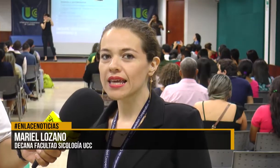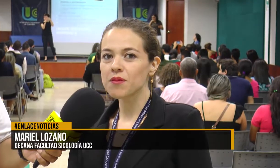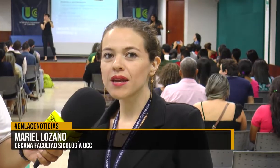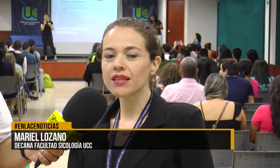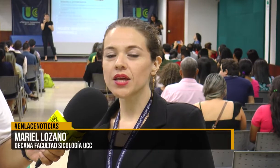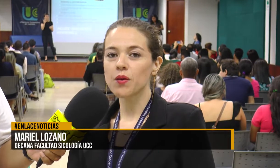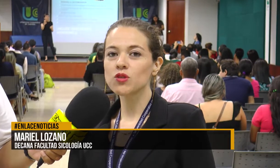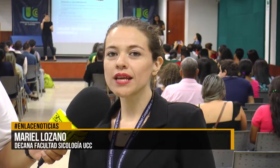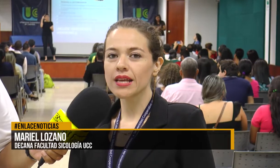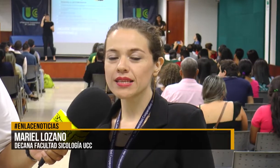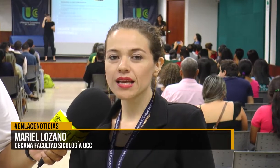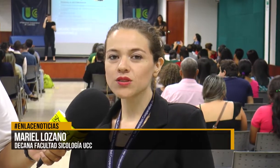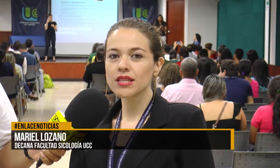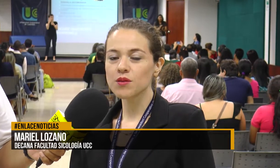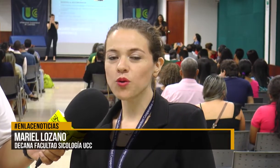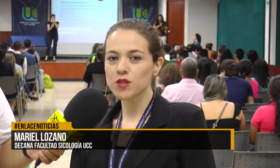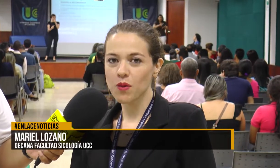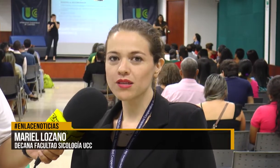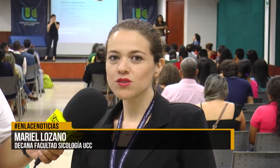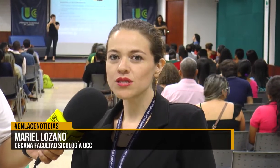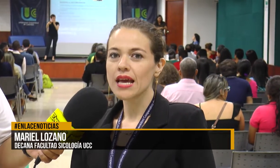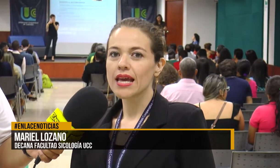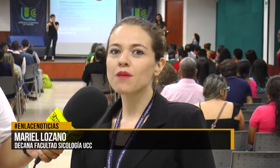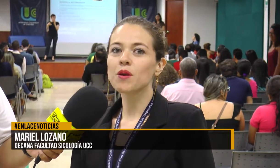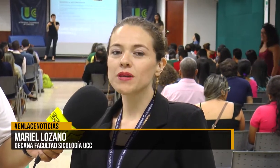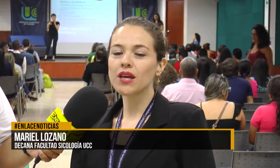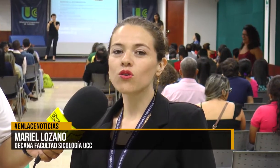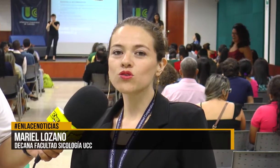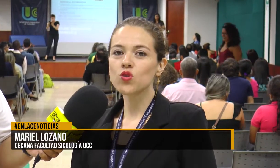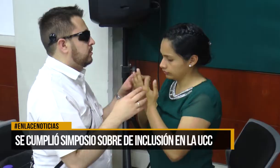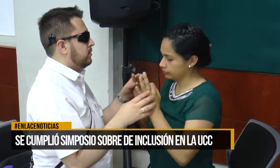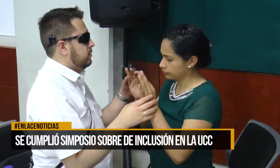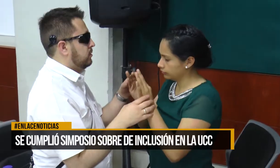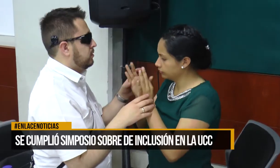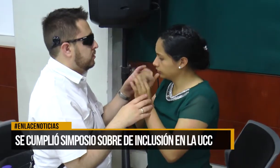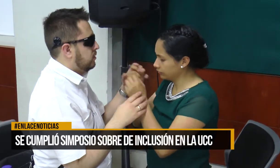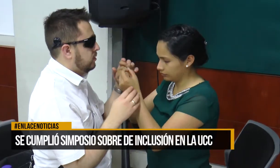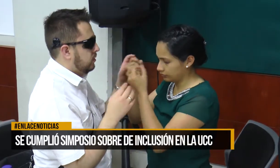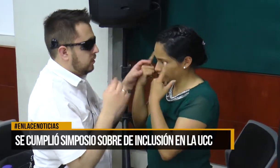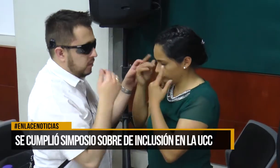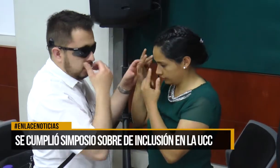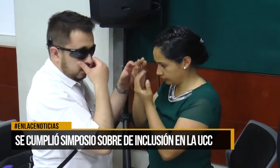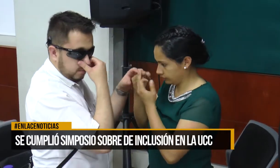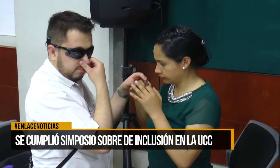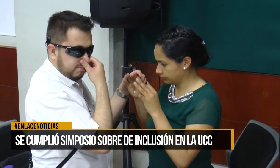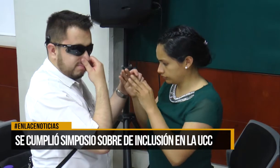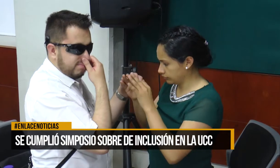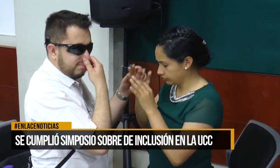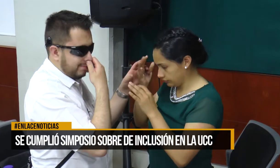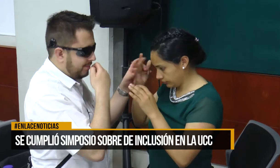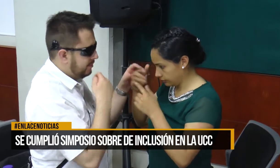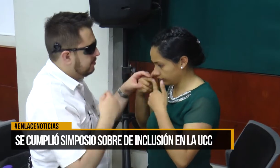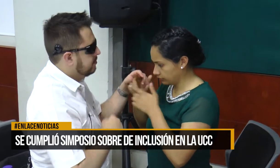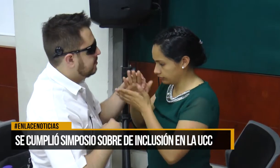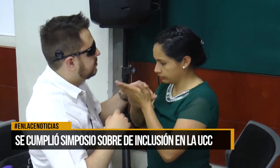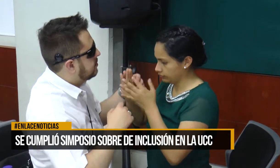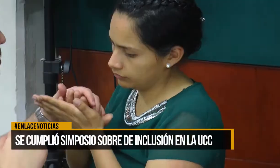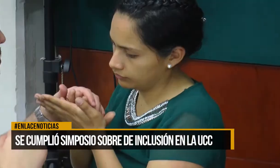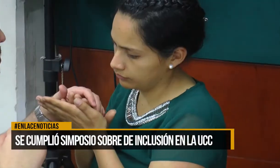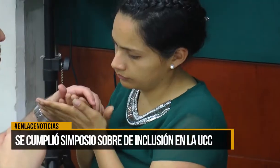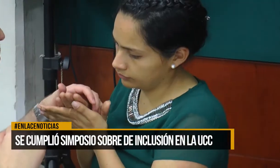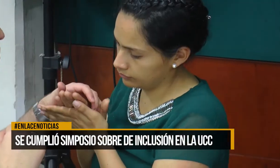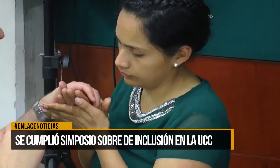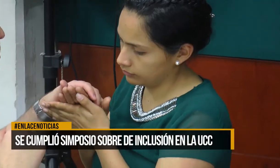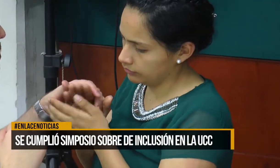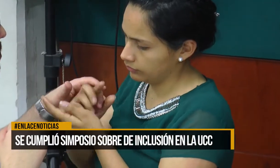desde la academia debemos seguir gestando este tipo de espacios que permiten construir una sociedad más incluyente, una sociedad que